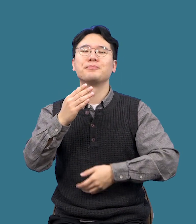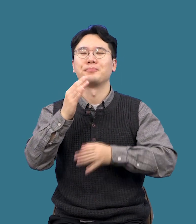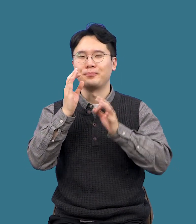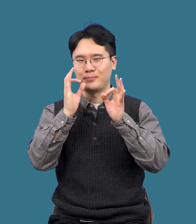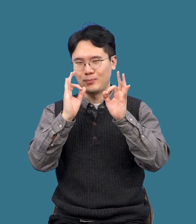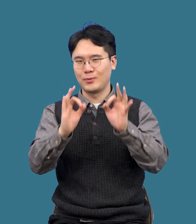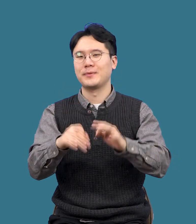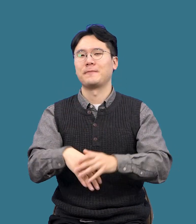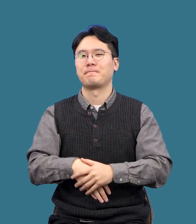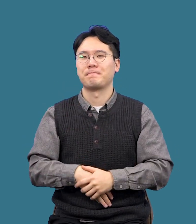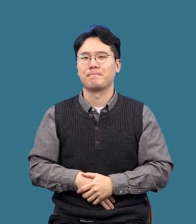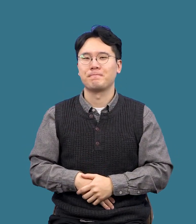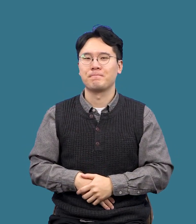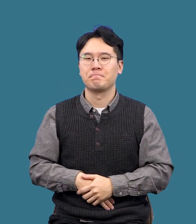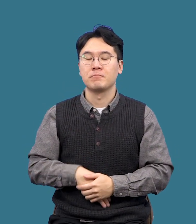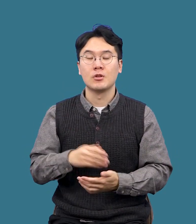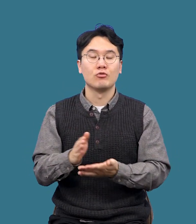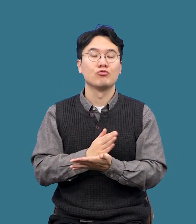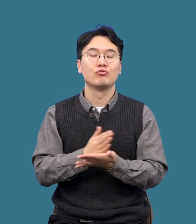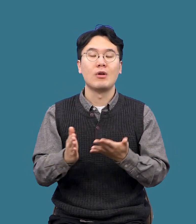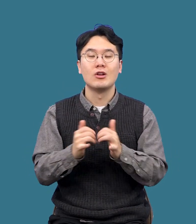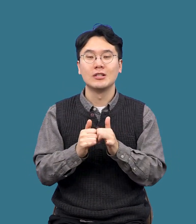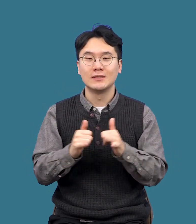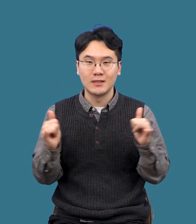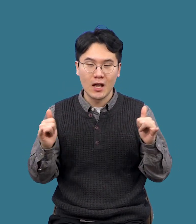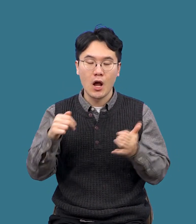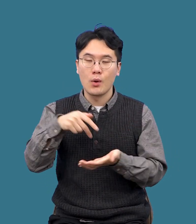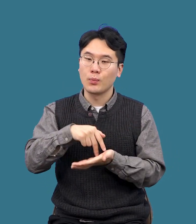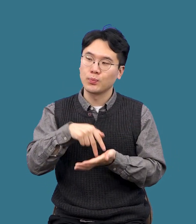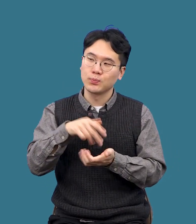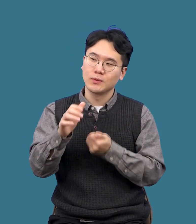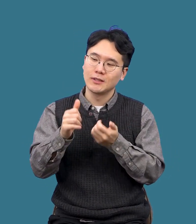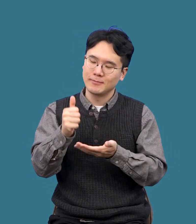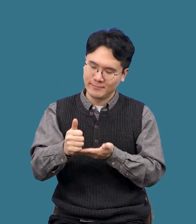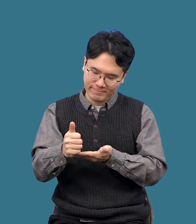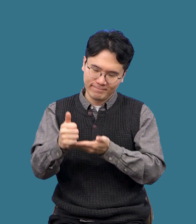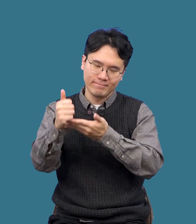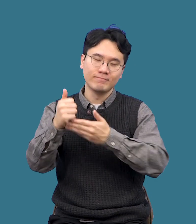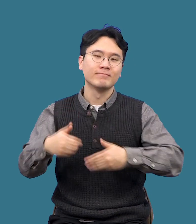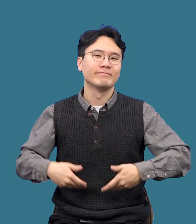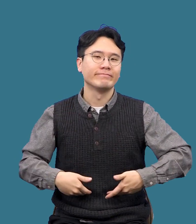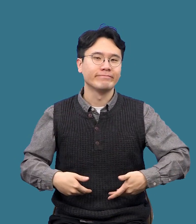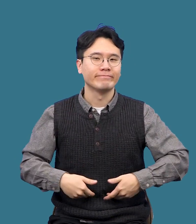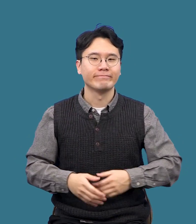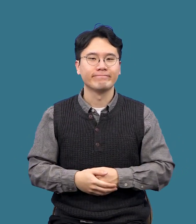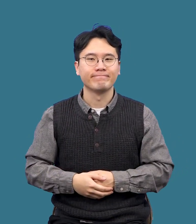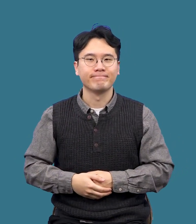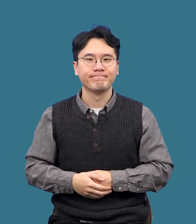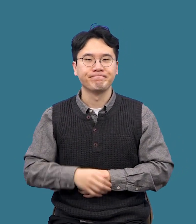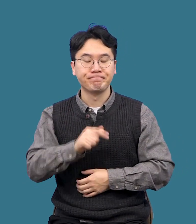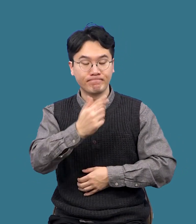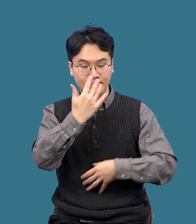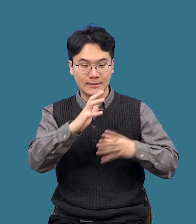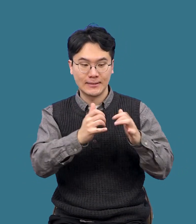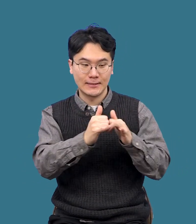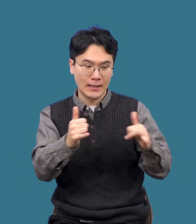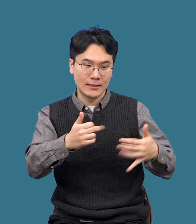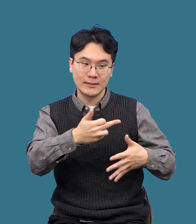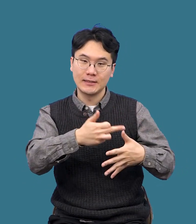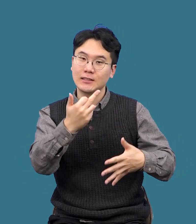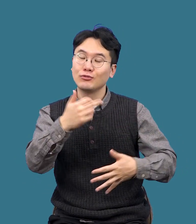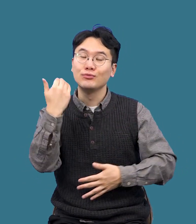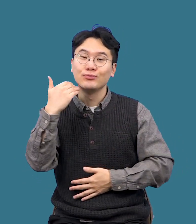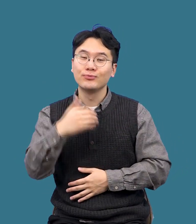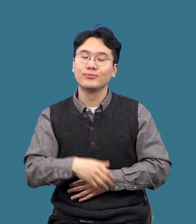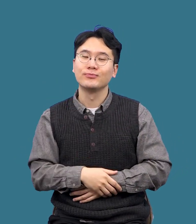그들은 구별된 자로서 하나님을 섬겨야 한다는 것입니다. 자, 여기 이스라엘 장자들이 누구입니까? 자,